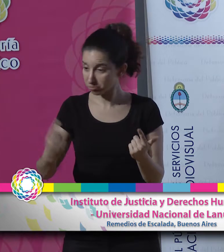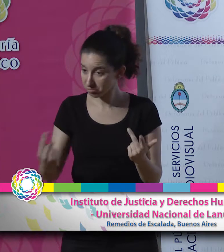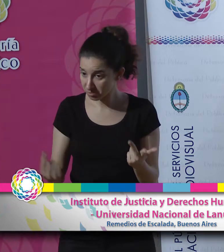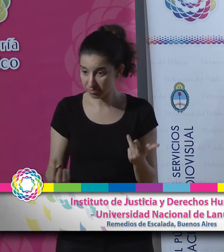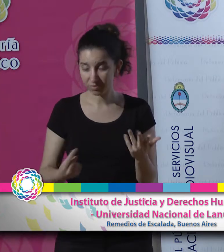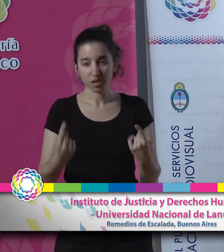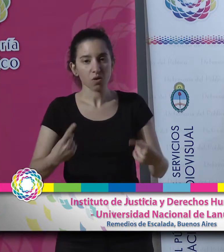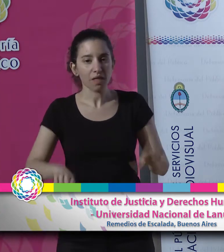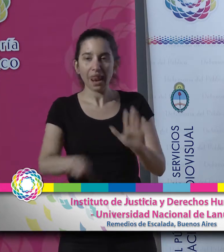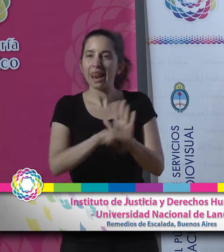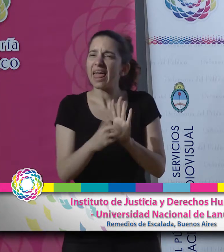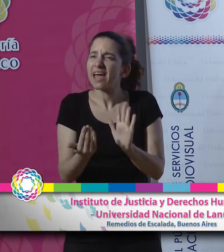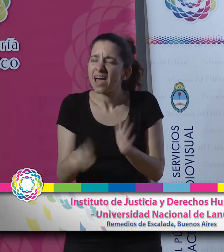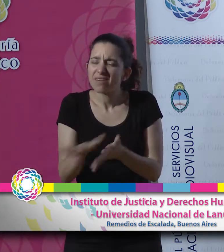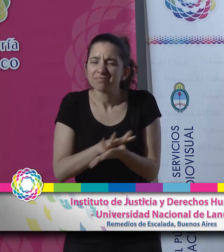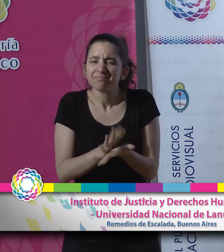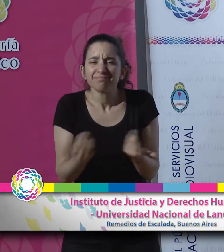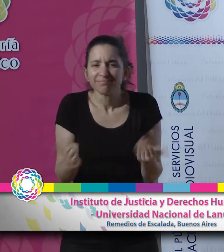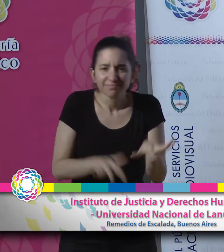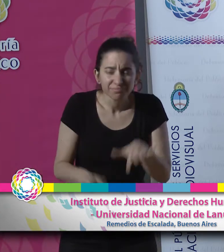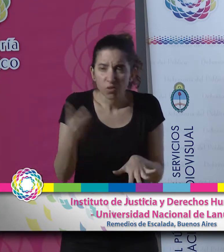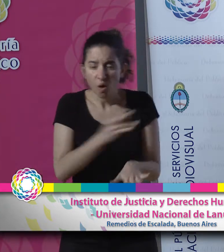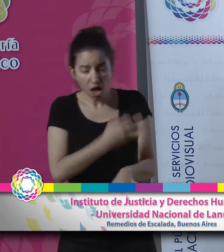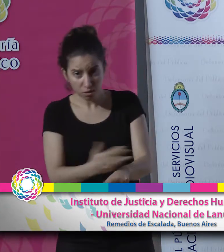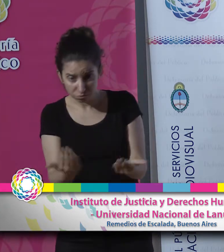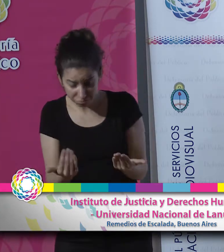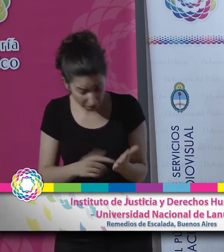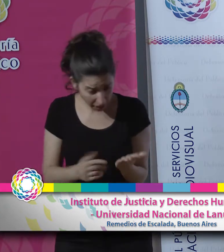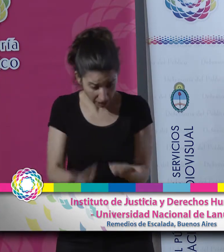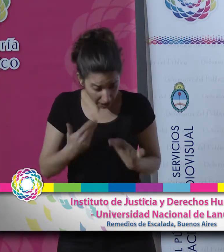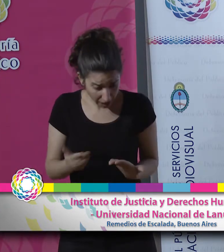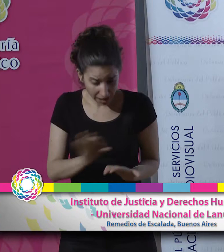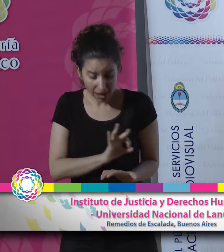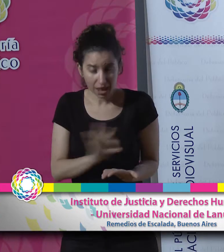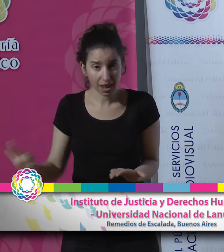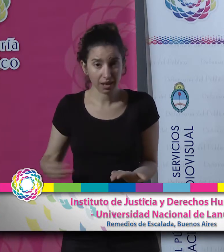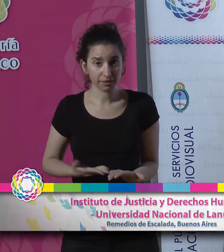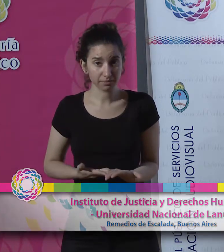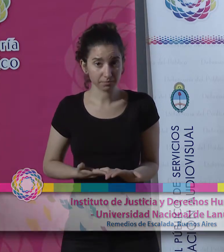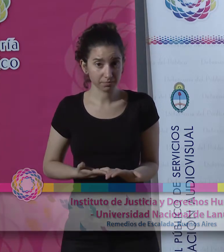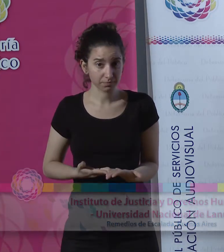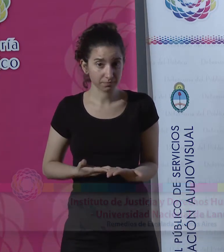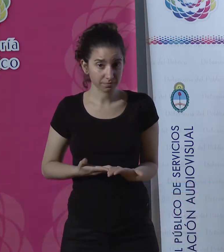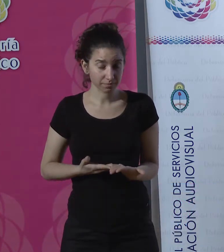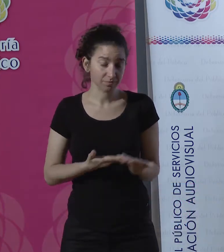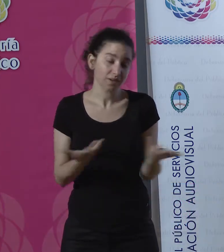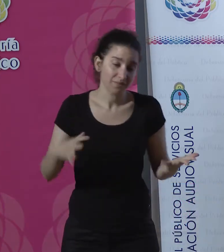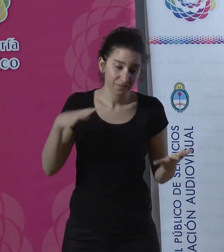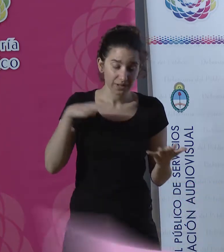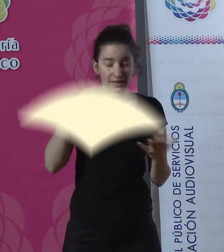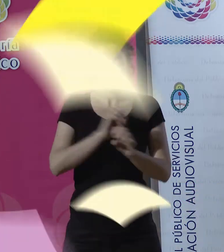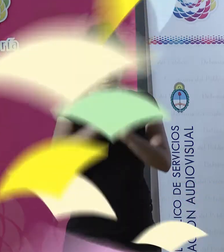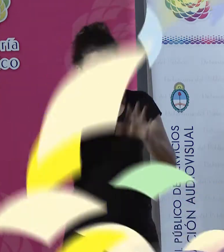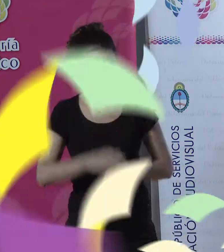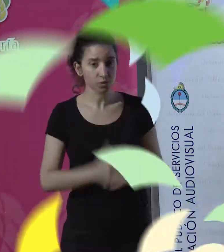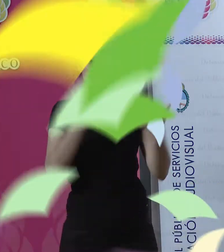borradores de esa ley de que sean después de dos años de discusión no se ha podido tener ninguna ninguna posibilidad de transparencia que tanto se